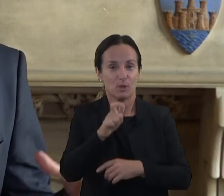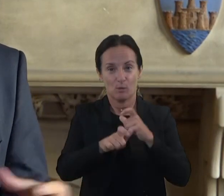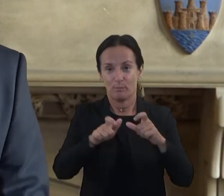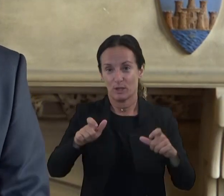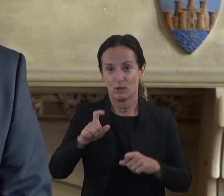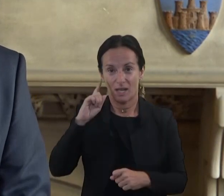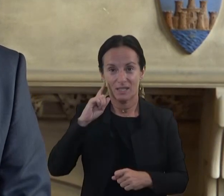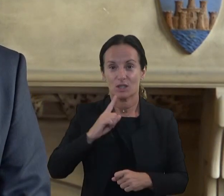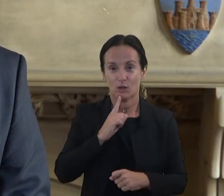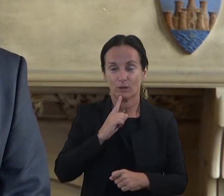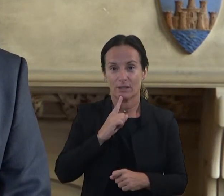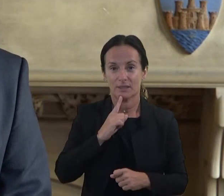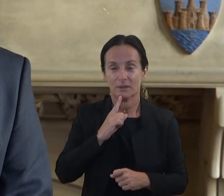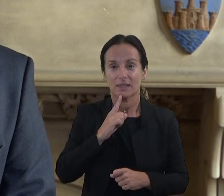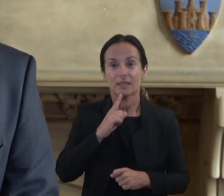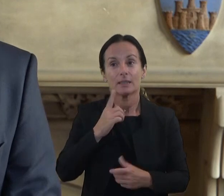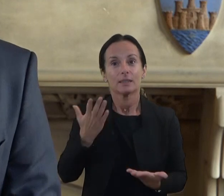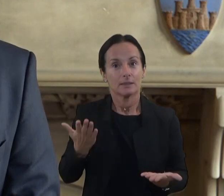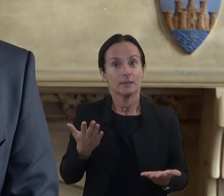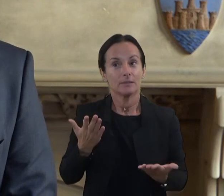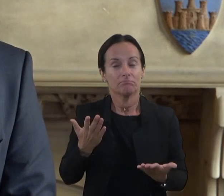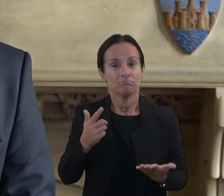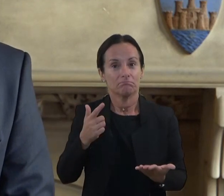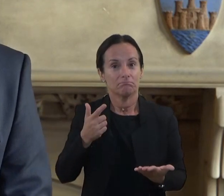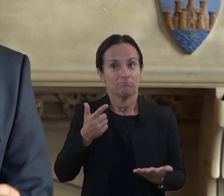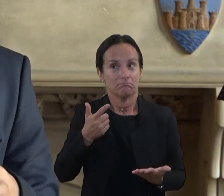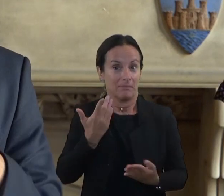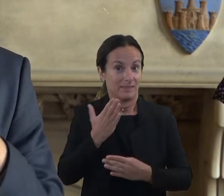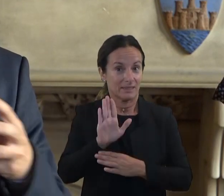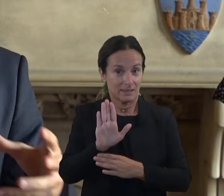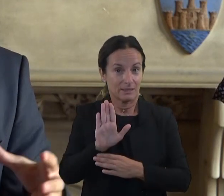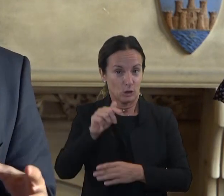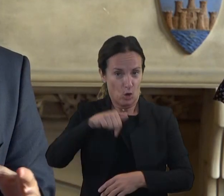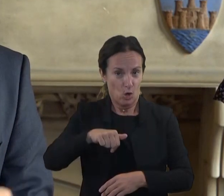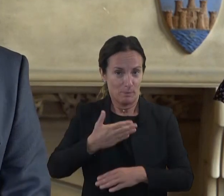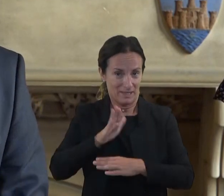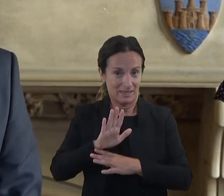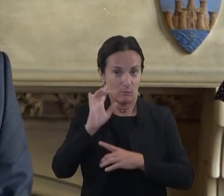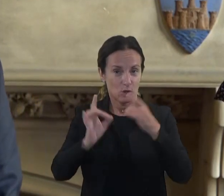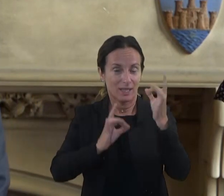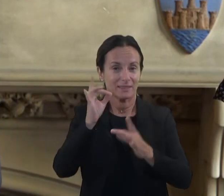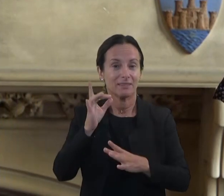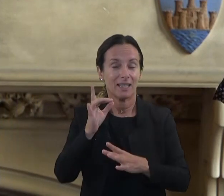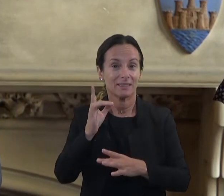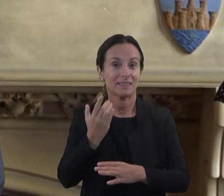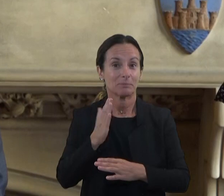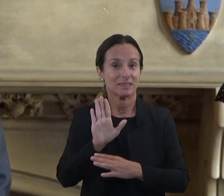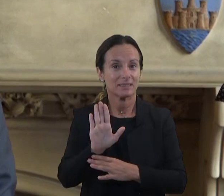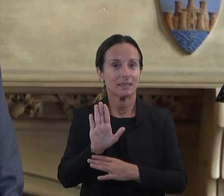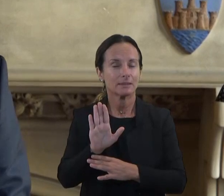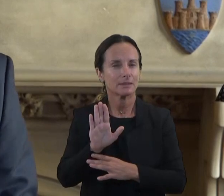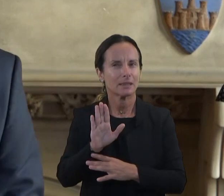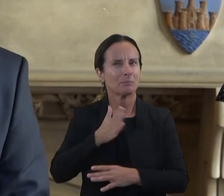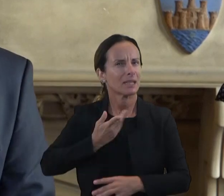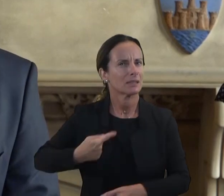de apoyo a las personas sordas, que creo que a partir de estas actividades, ¿no?